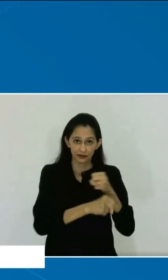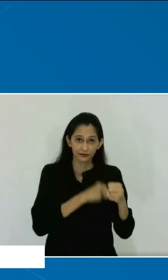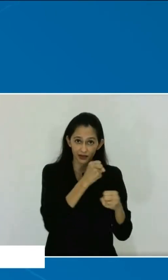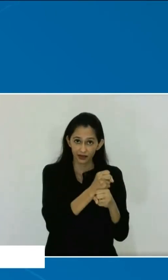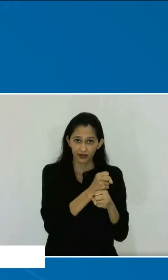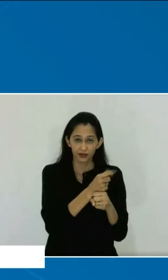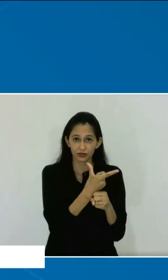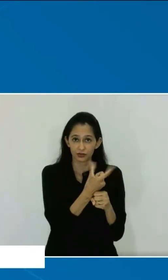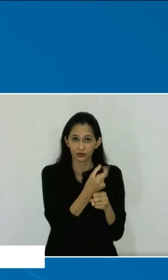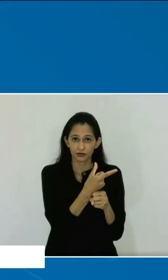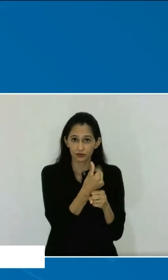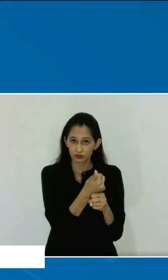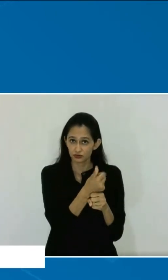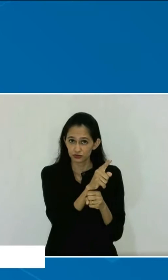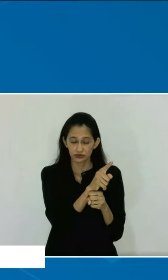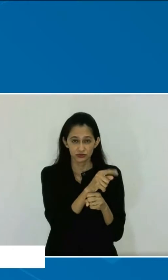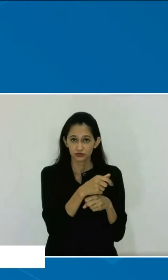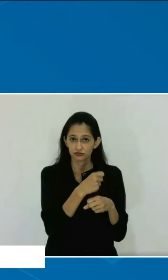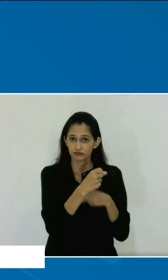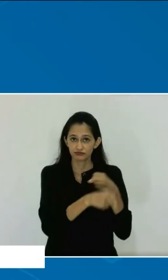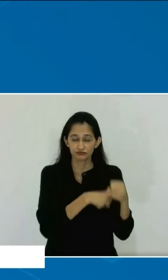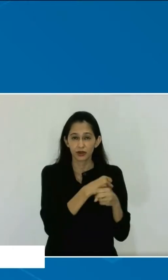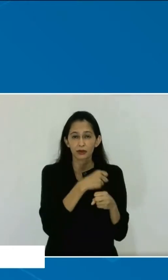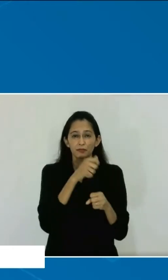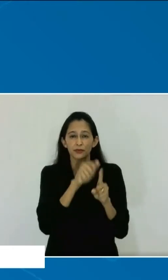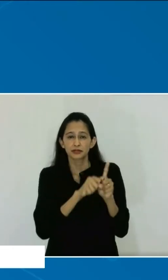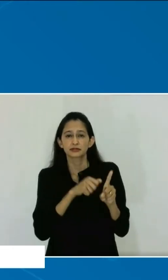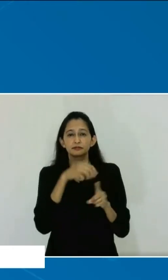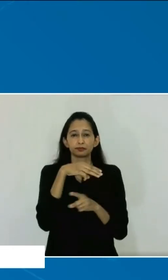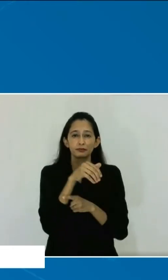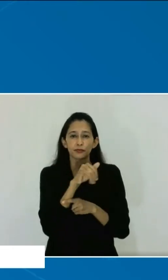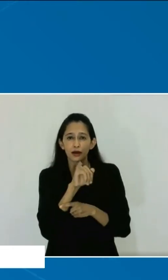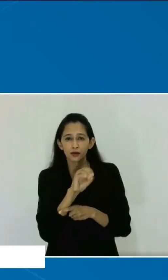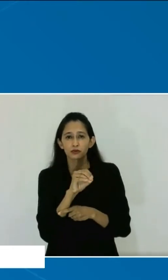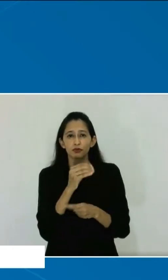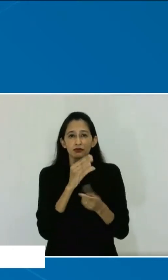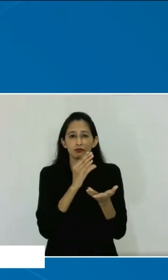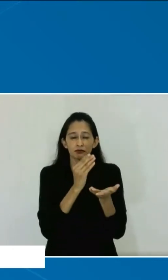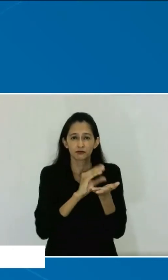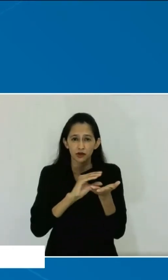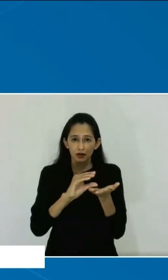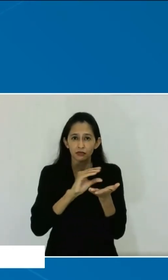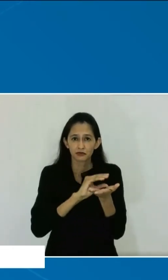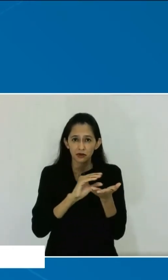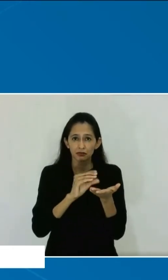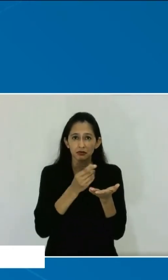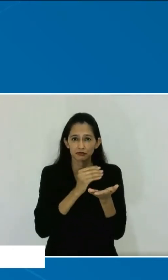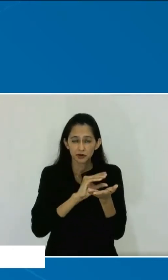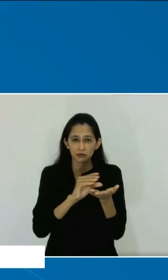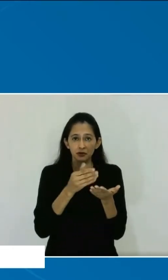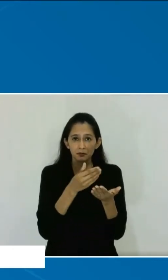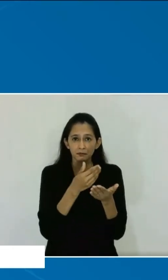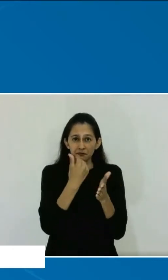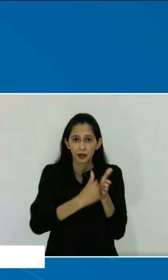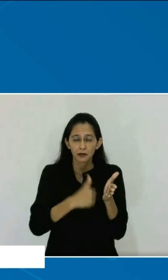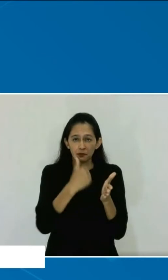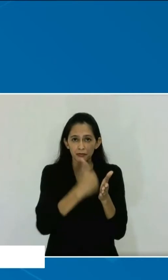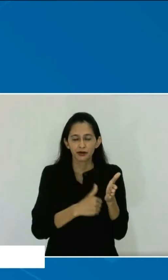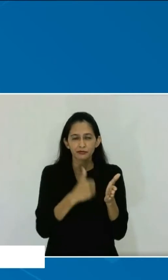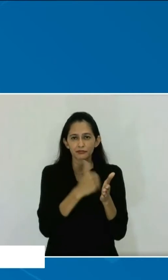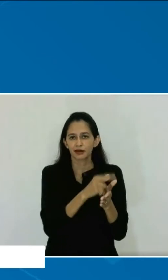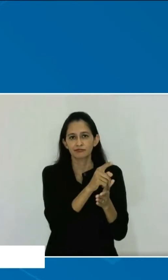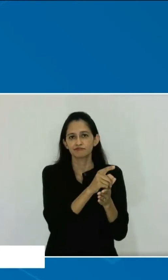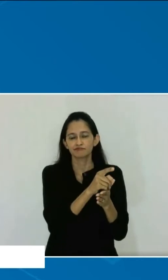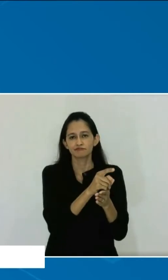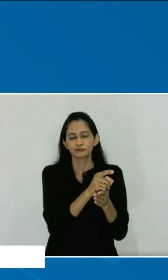que consiga manter suas portas abertas com esse corte orçamentário que está colocado. Então, a situação é dramática, a Andifes